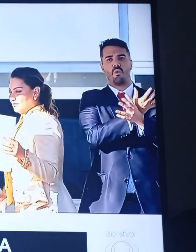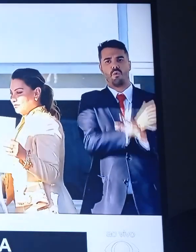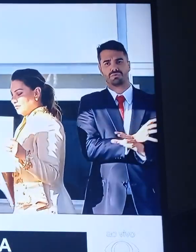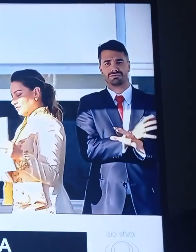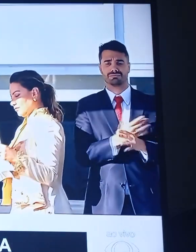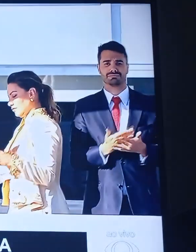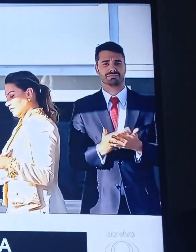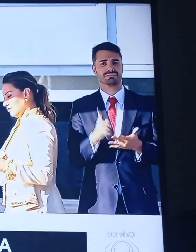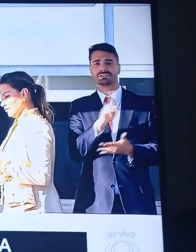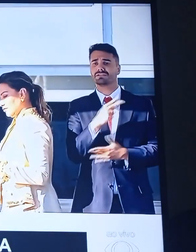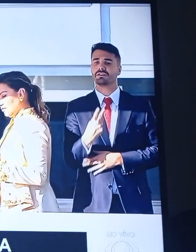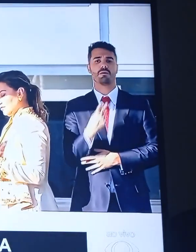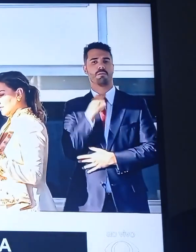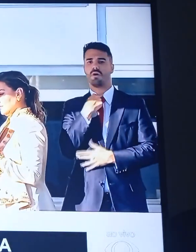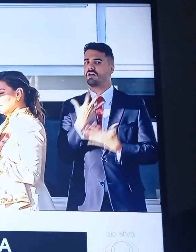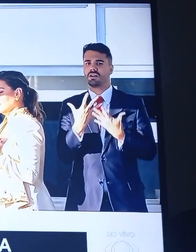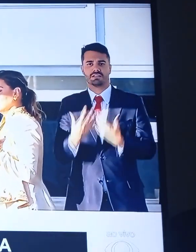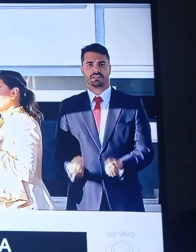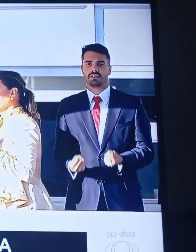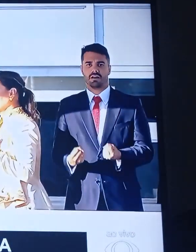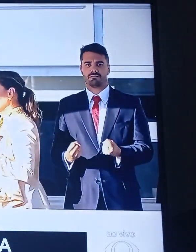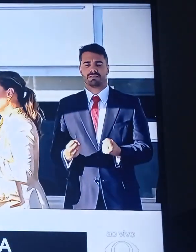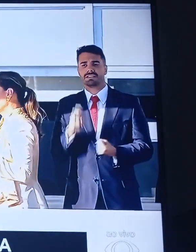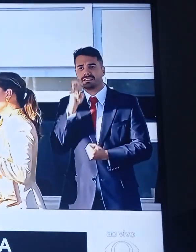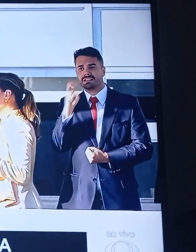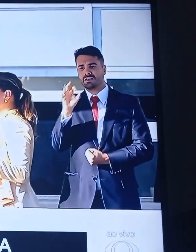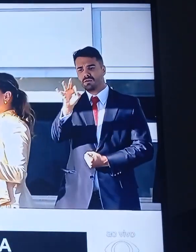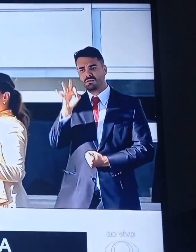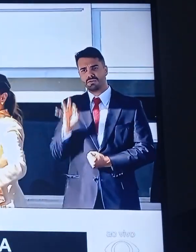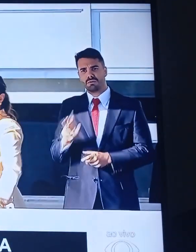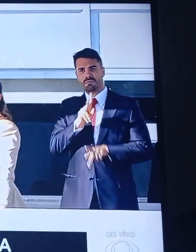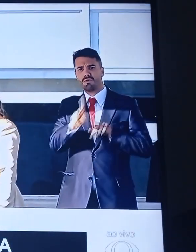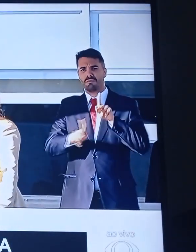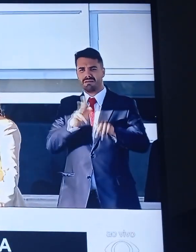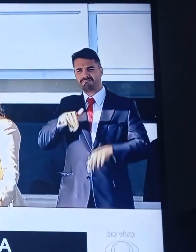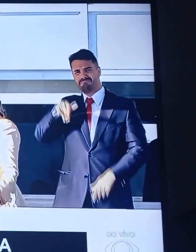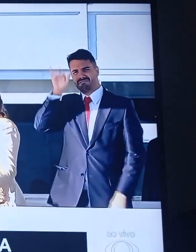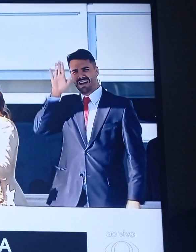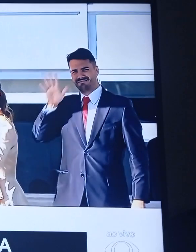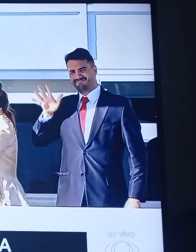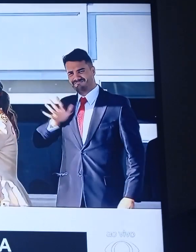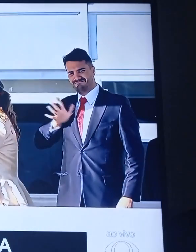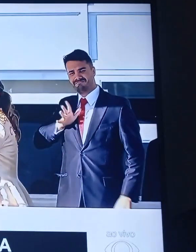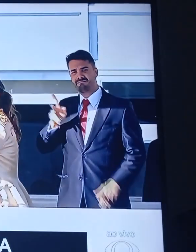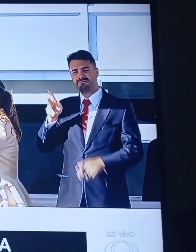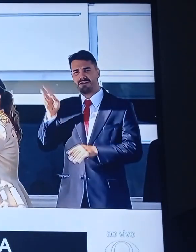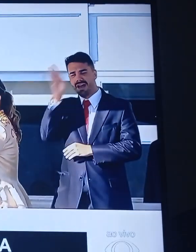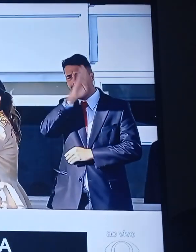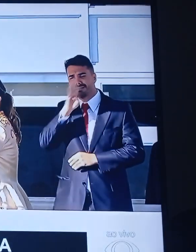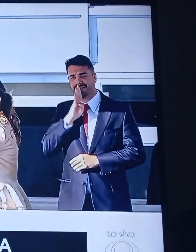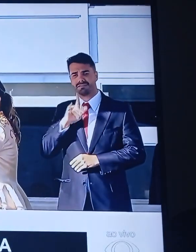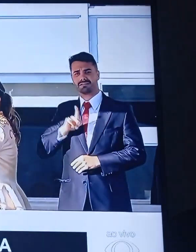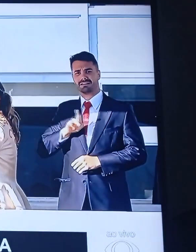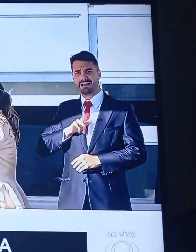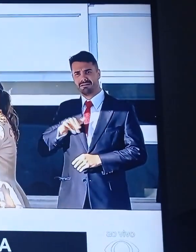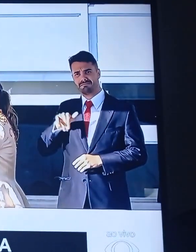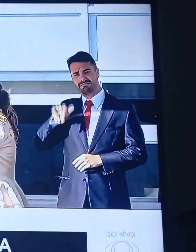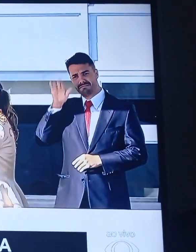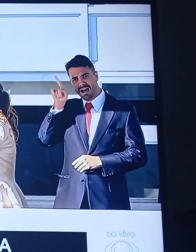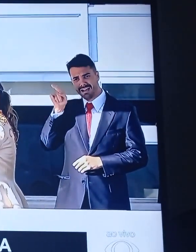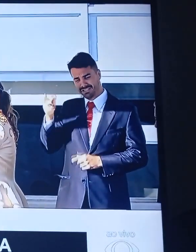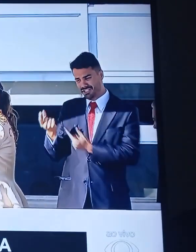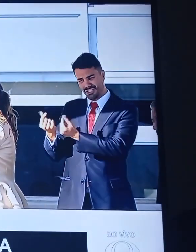É inadmissível que os 5% mais ricos deste país detenham a mesma fatia de